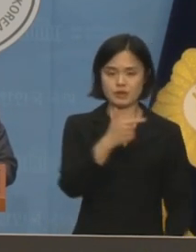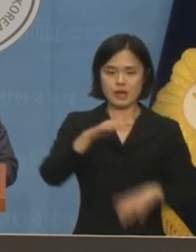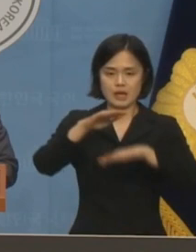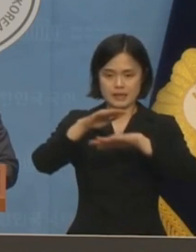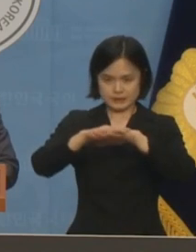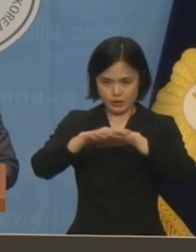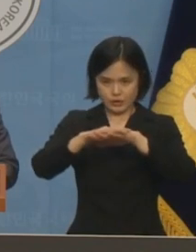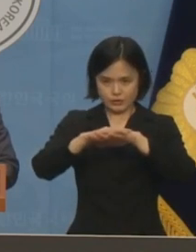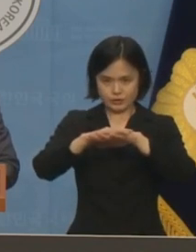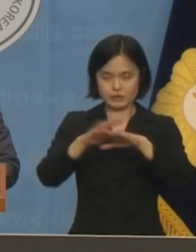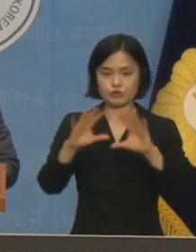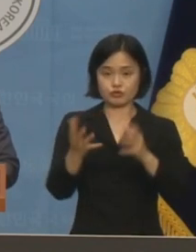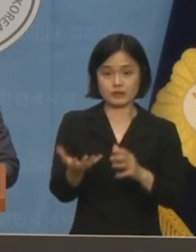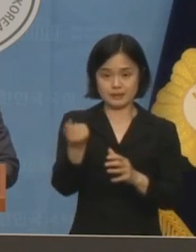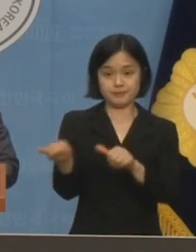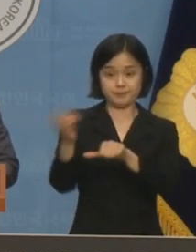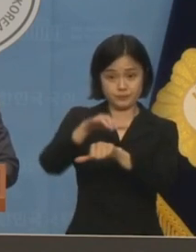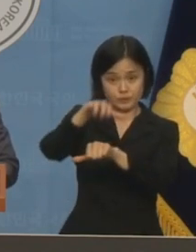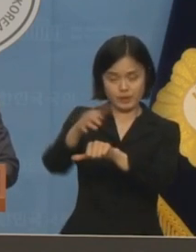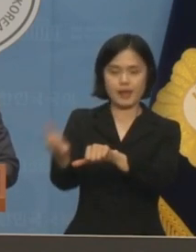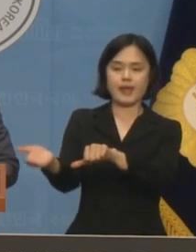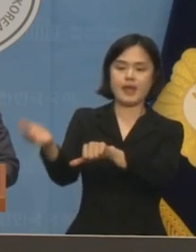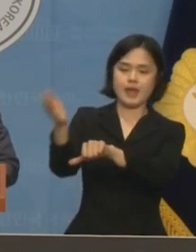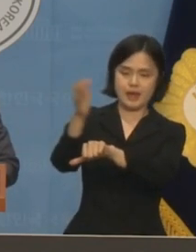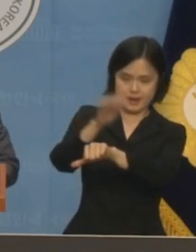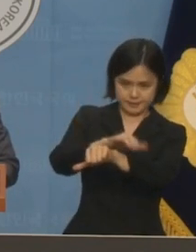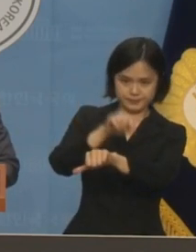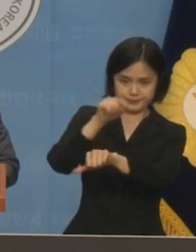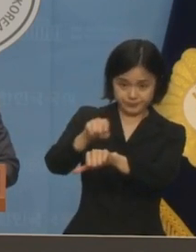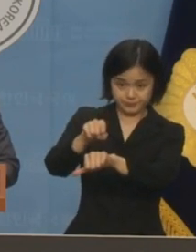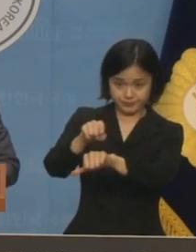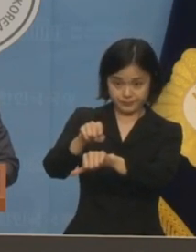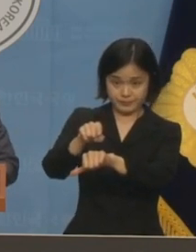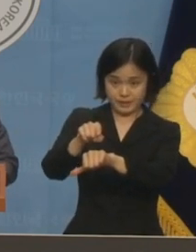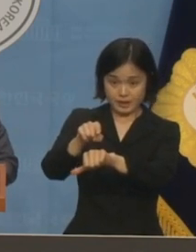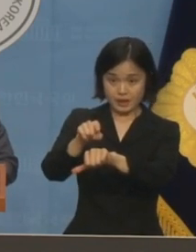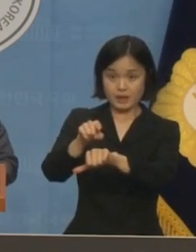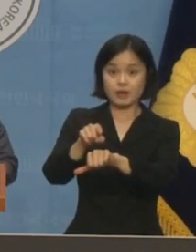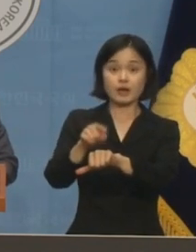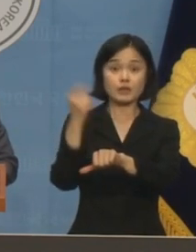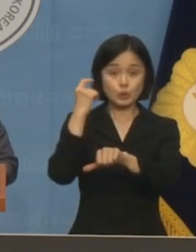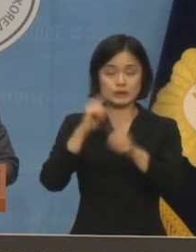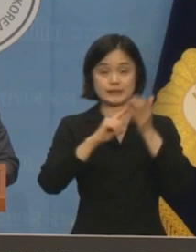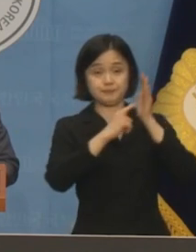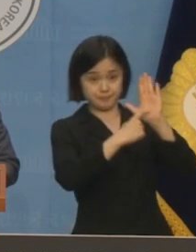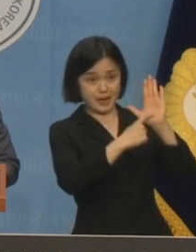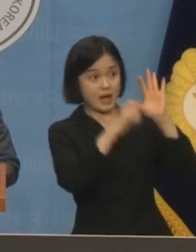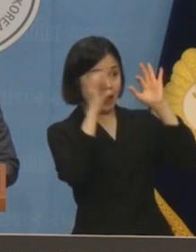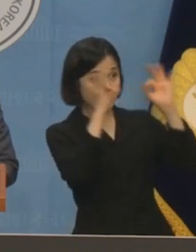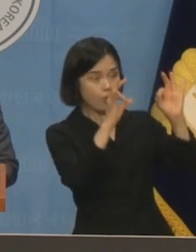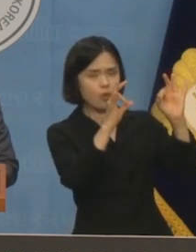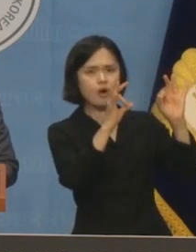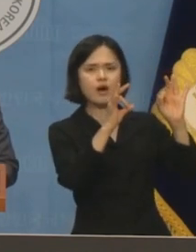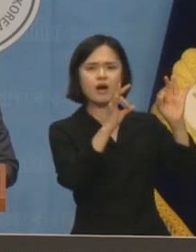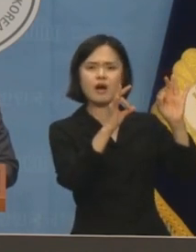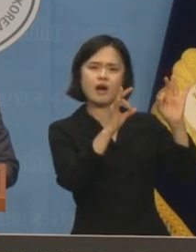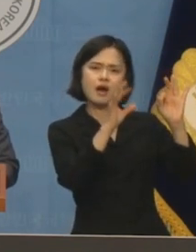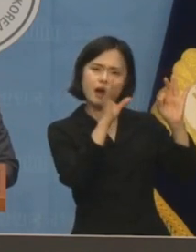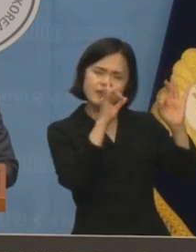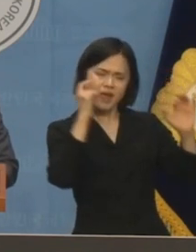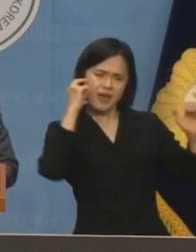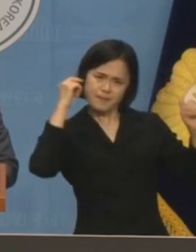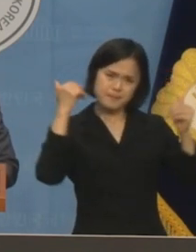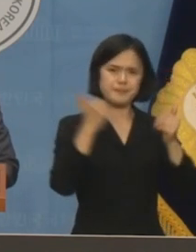대전국립현충원에 안장된다는 소식이 들려온 것이다. 우리는 이에 즉각적으로 반발해 다음 날